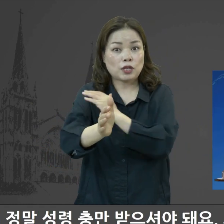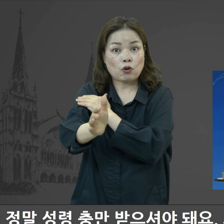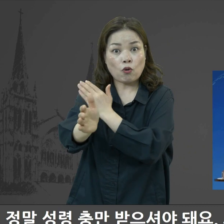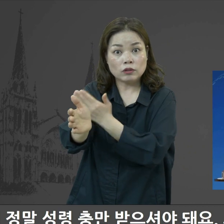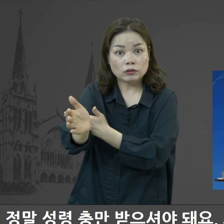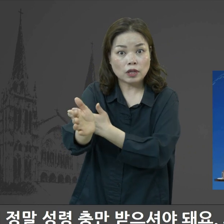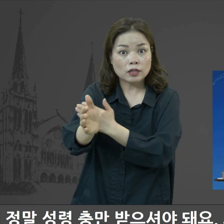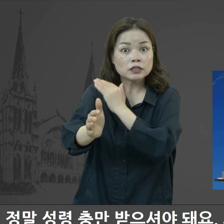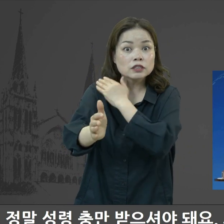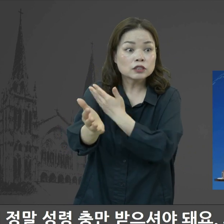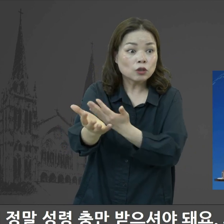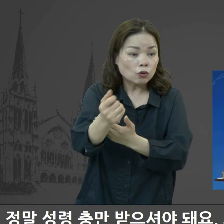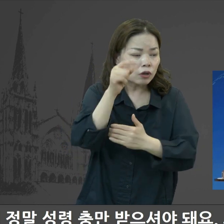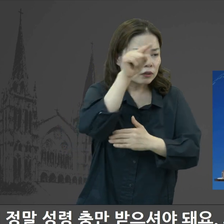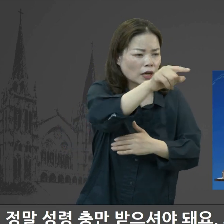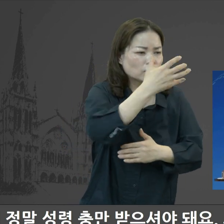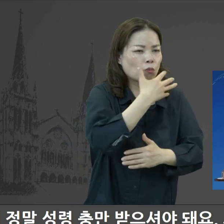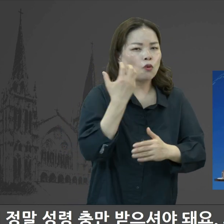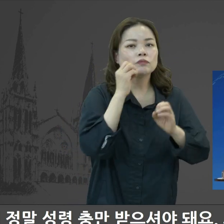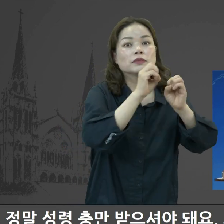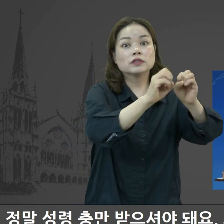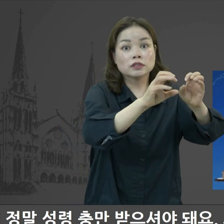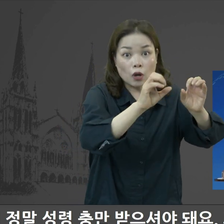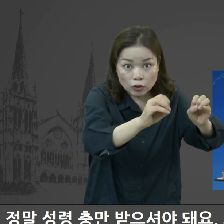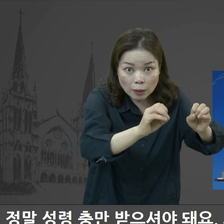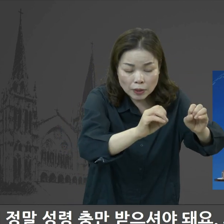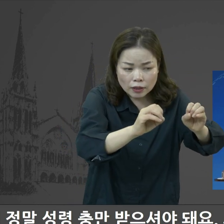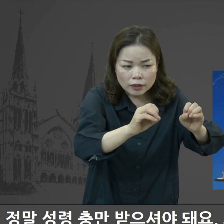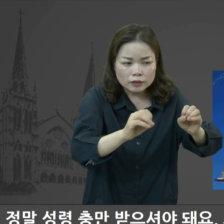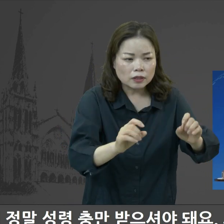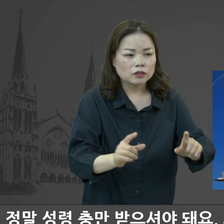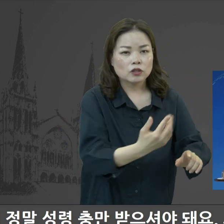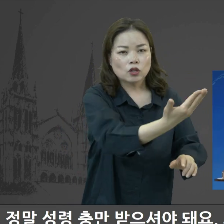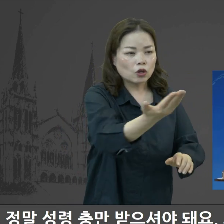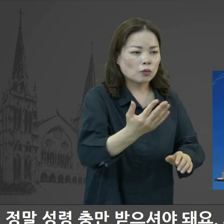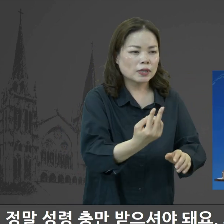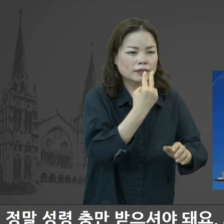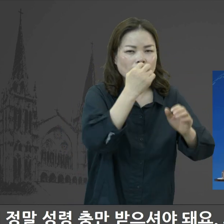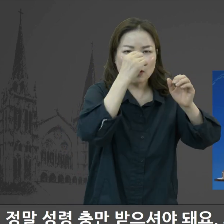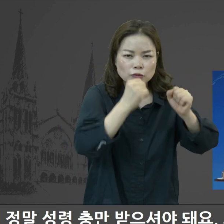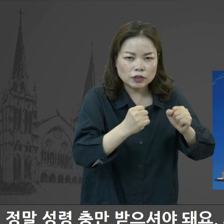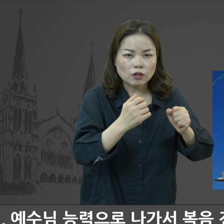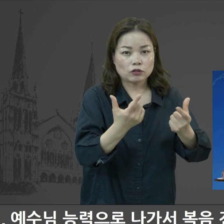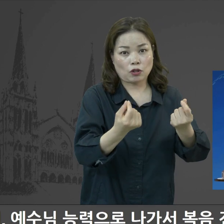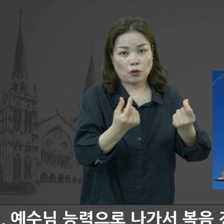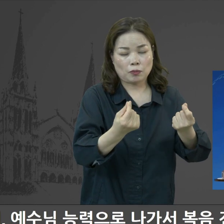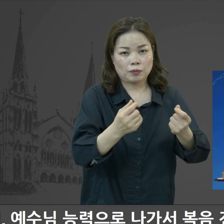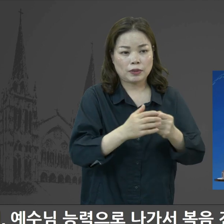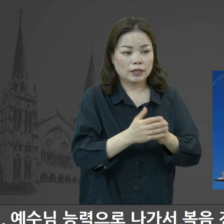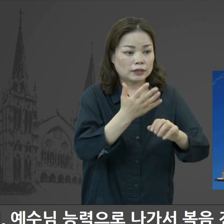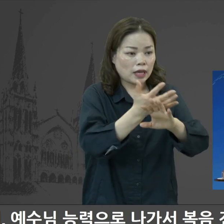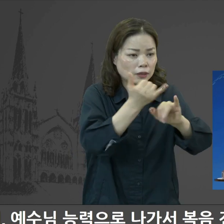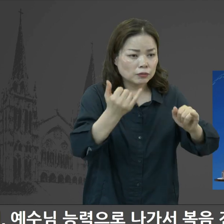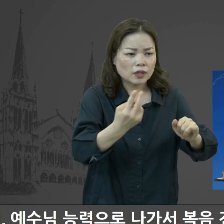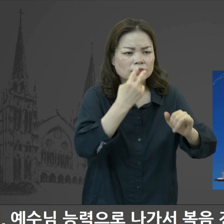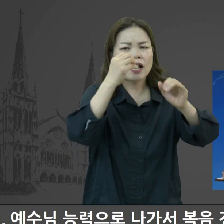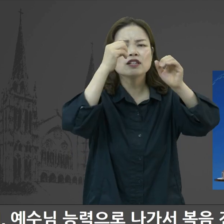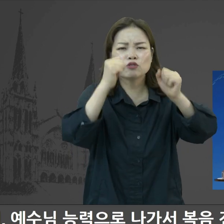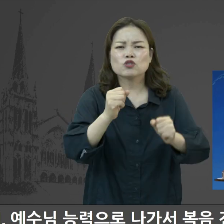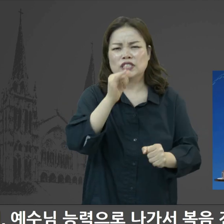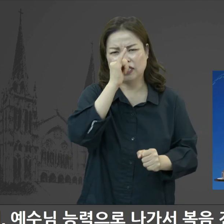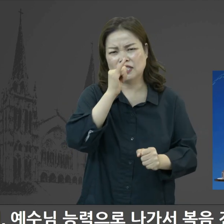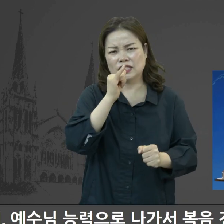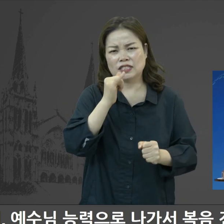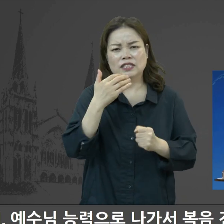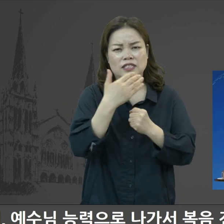예수님 능력으로 나가서 복음 전하면 여러분들이 산 것처럼 여러분들을 통해서 정말 다른 사람들도 살 수 있는